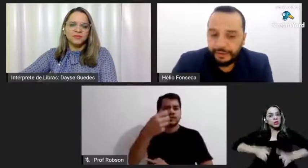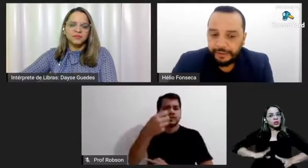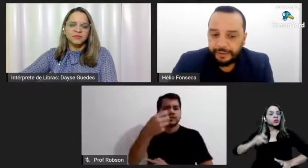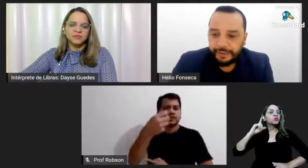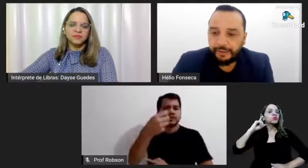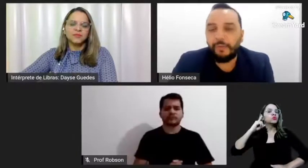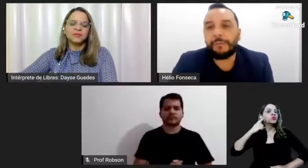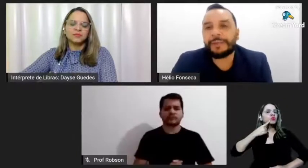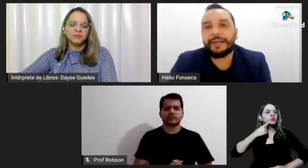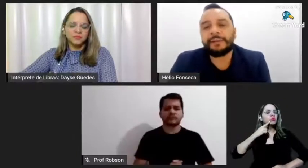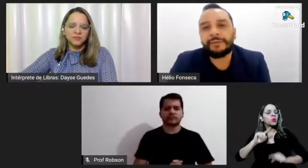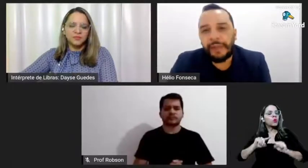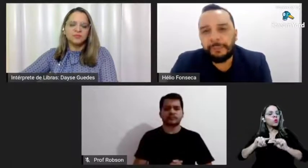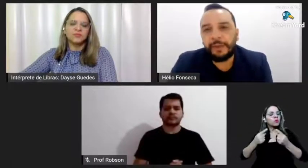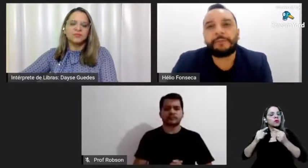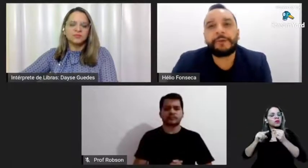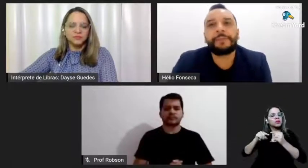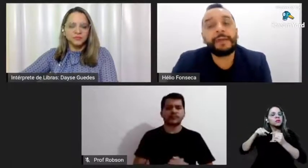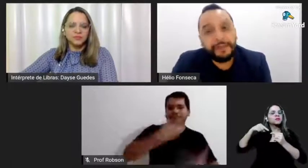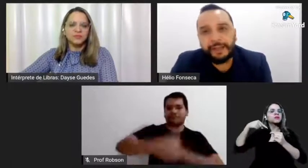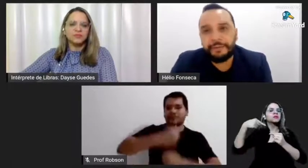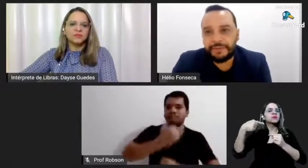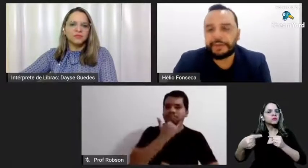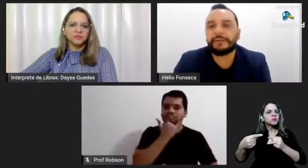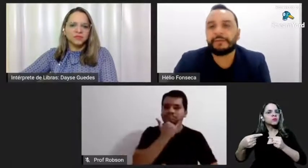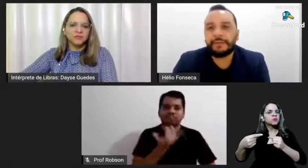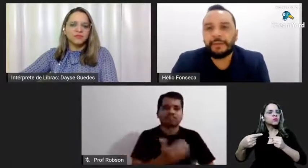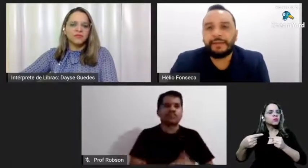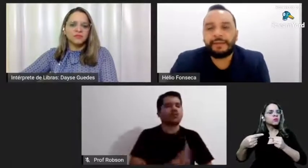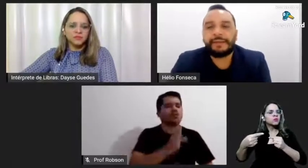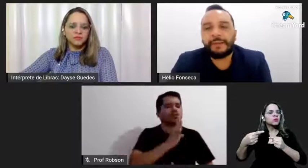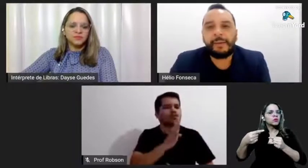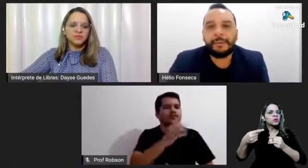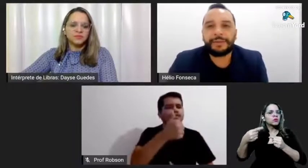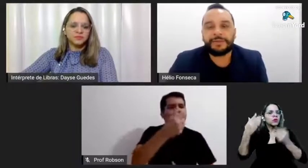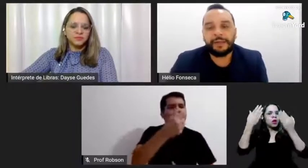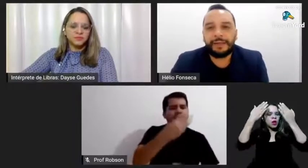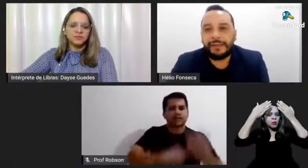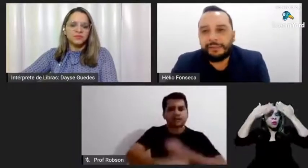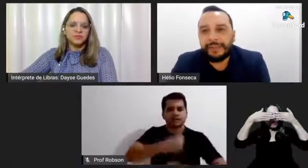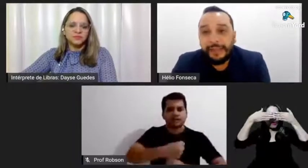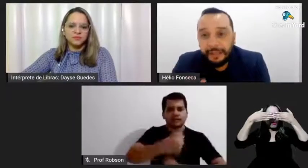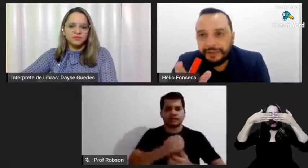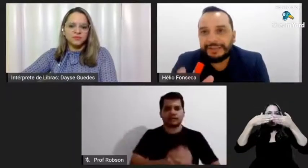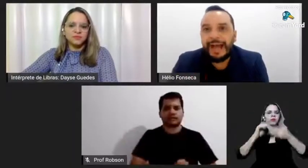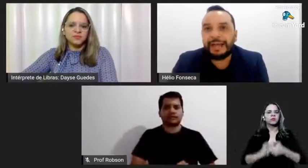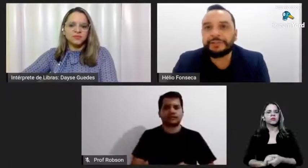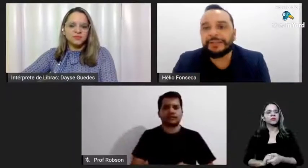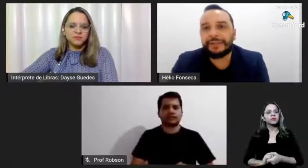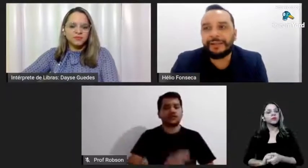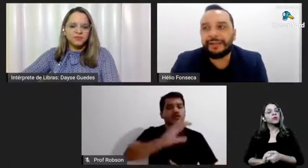surdo e com o passar do tempo ele foi perdendo a visão. Então ele é uma pessoa que ele tem uma